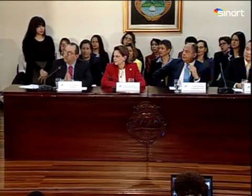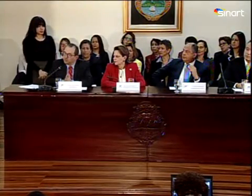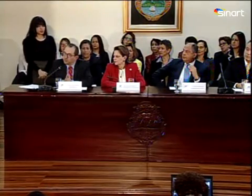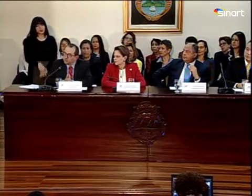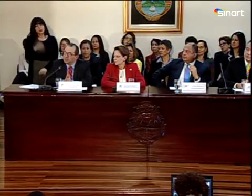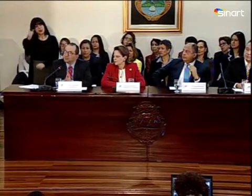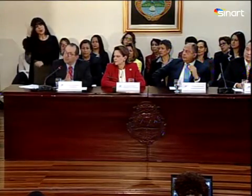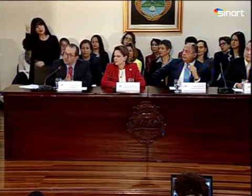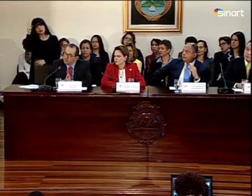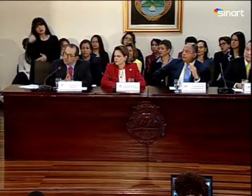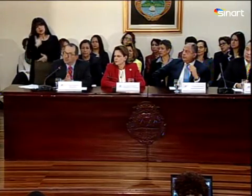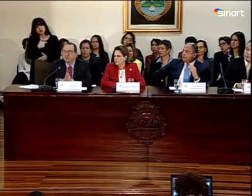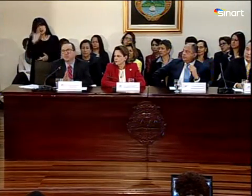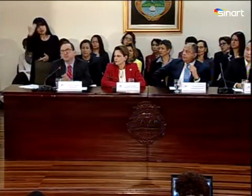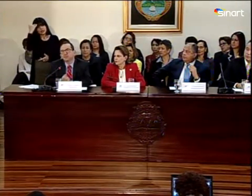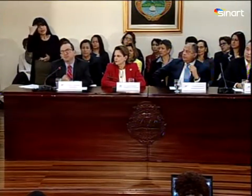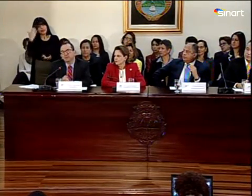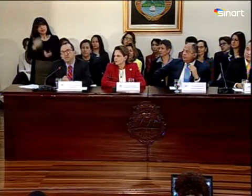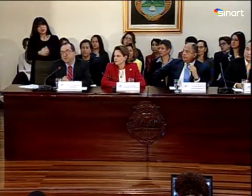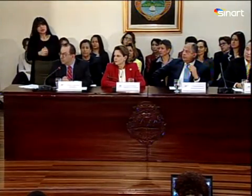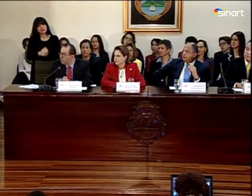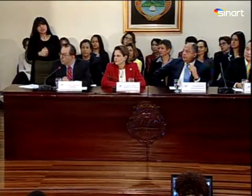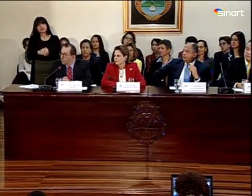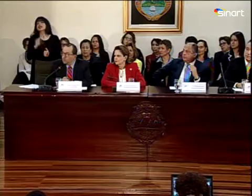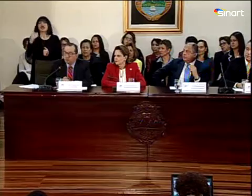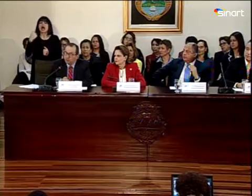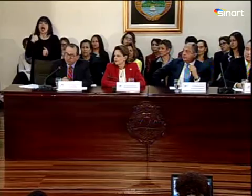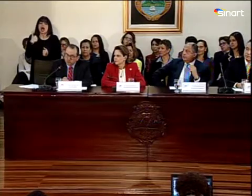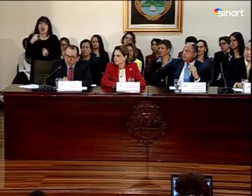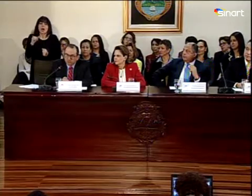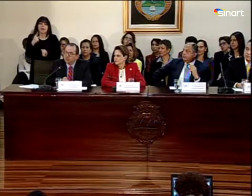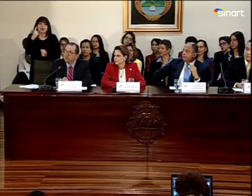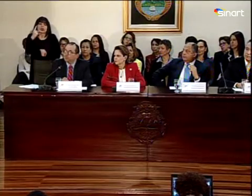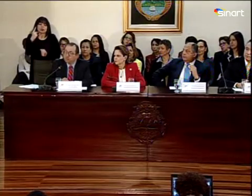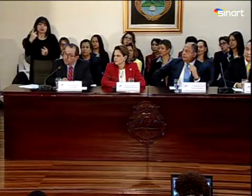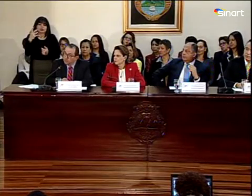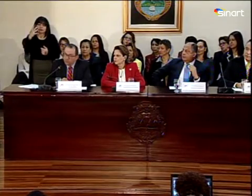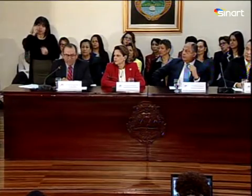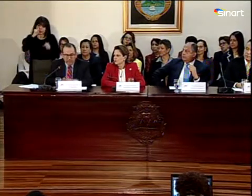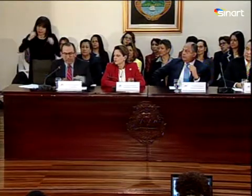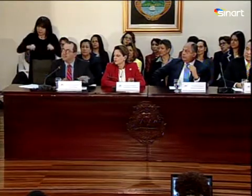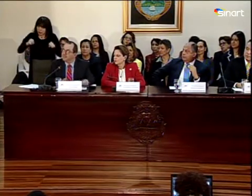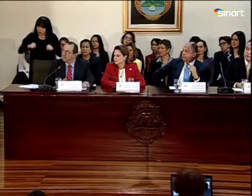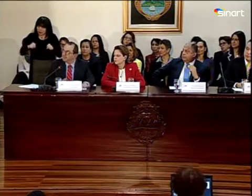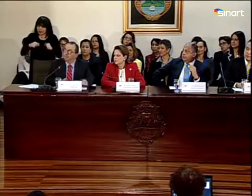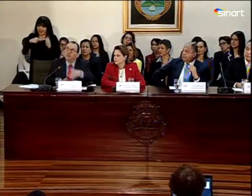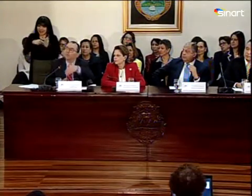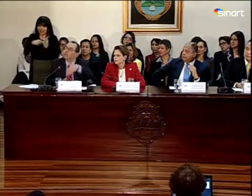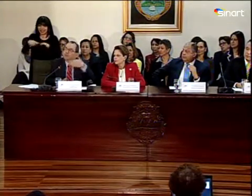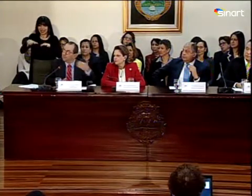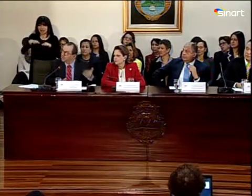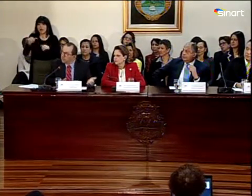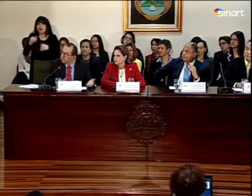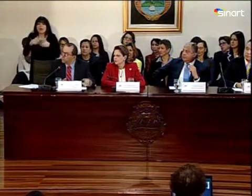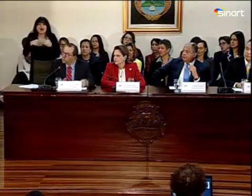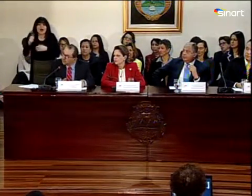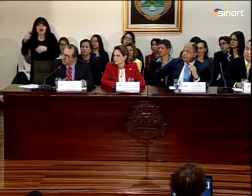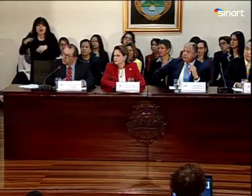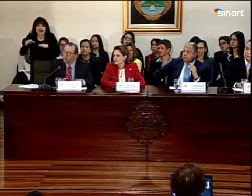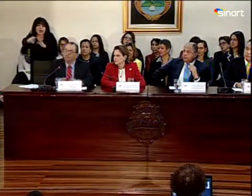Por supuesto que sabemos y tenemos como un supuesto posible que este acto, como cualquier otro